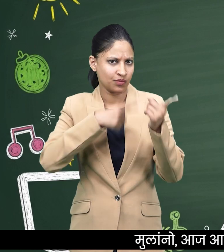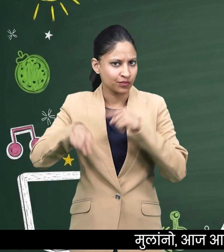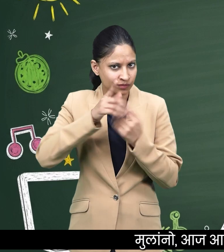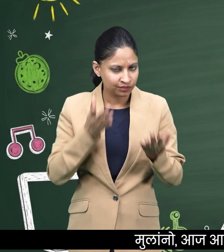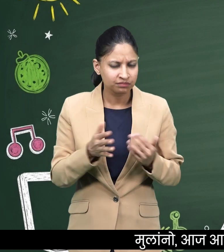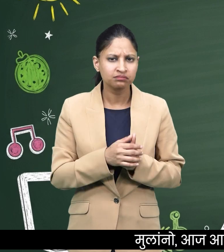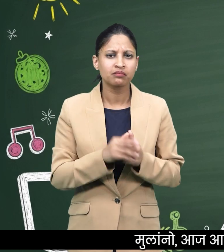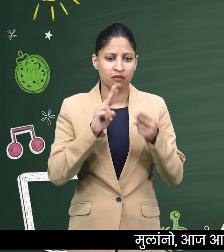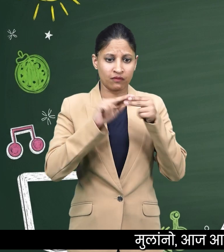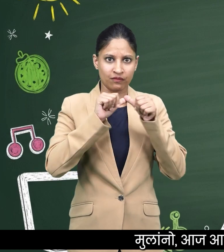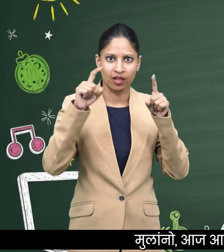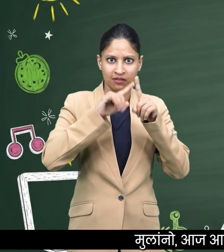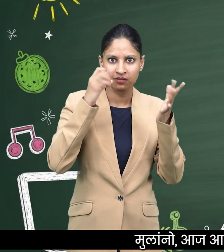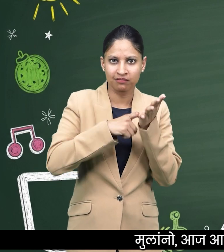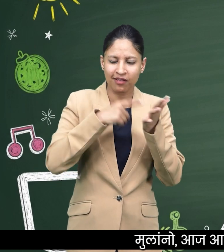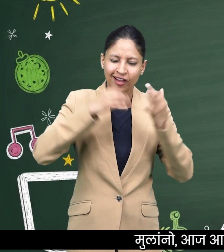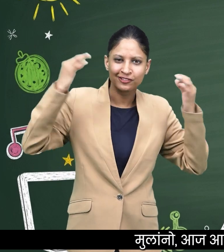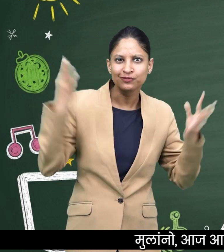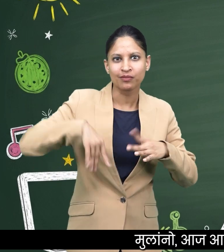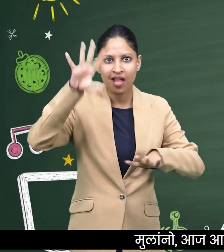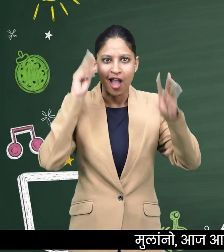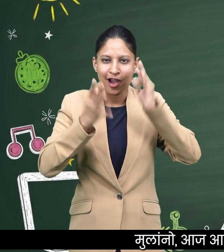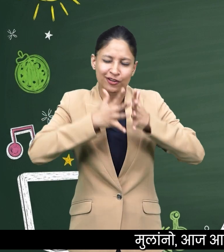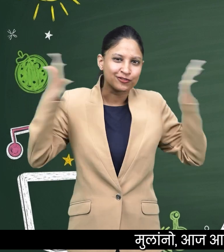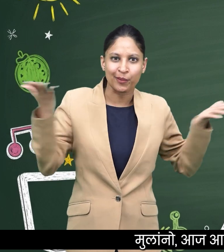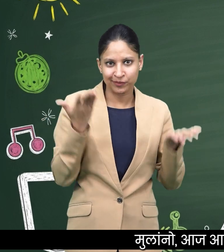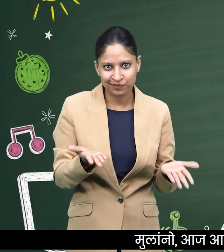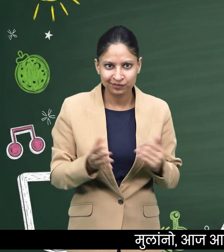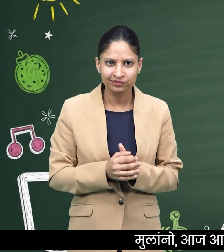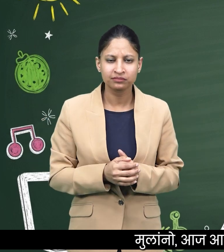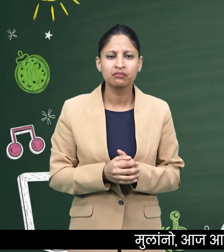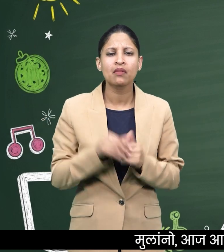मुलांनो, आज आपण घटकांबद्दल खूप काही शिकलो.